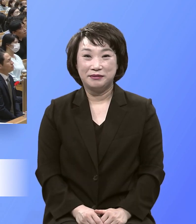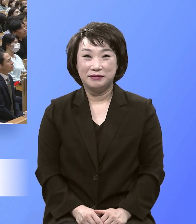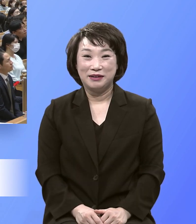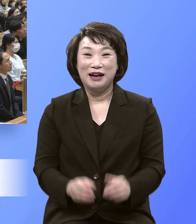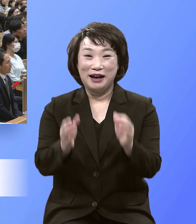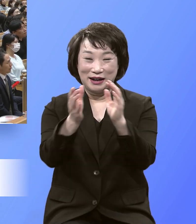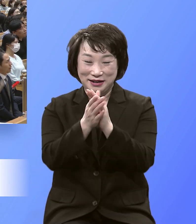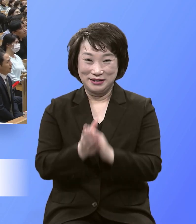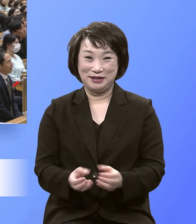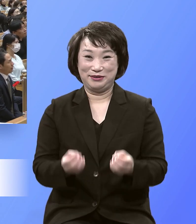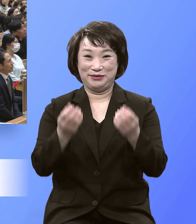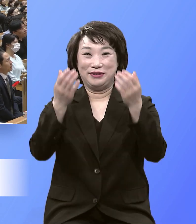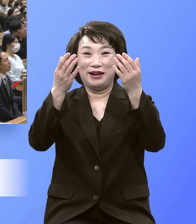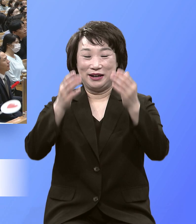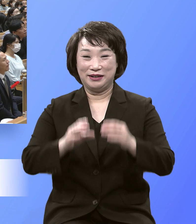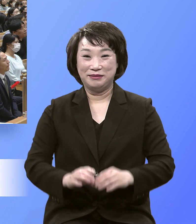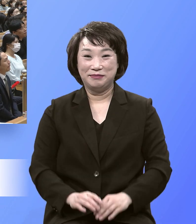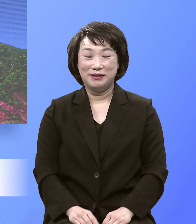할렐루야,